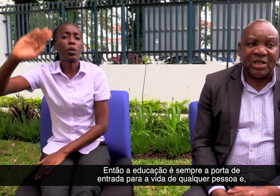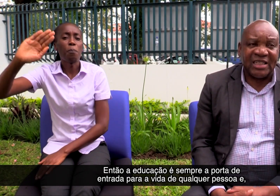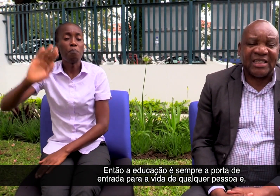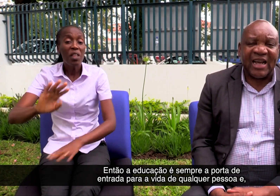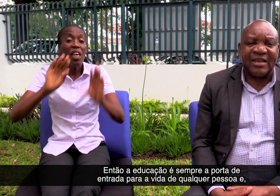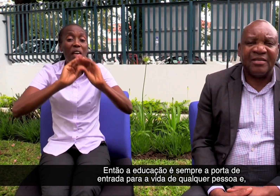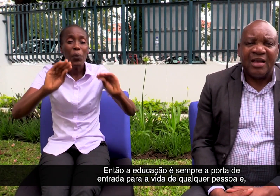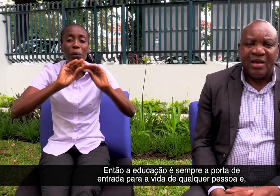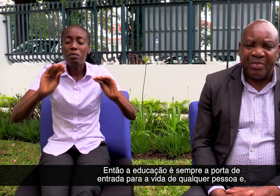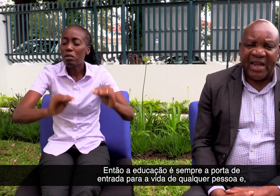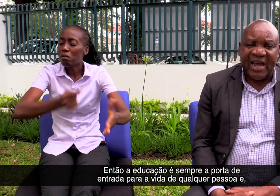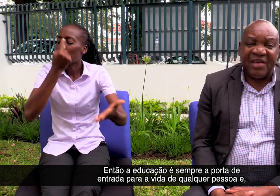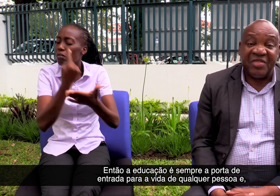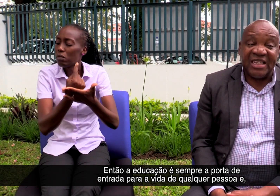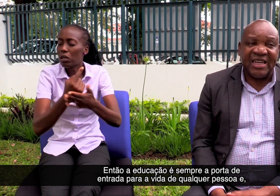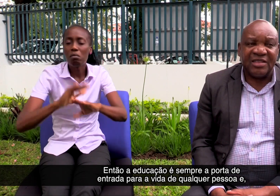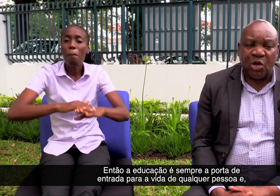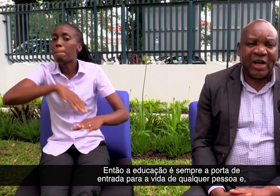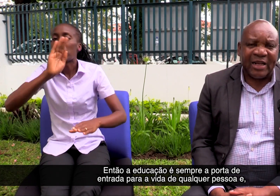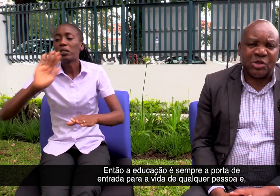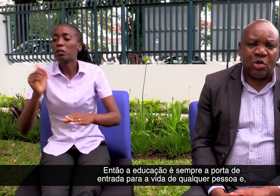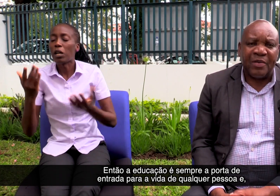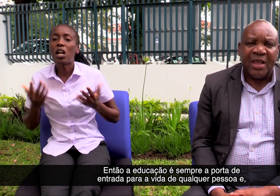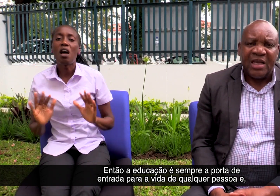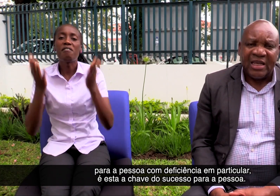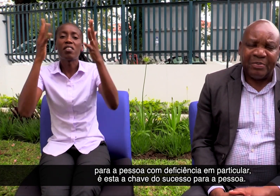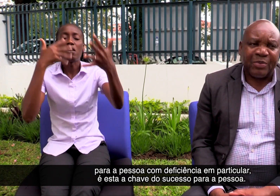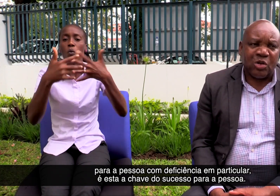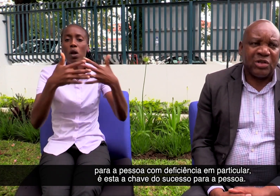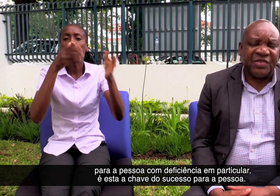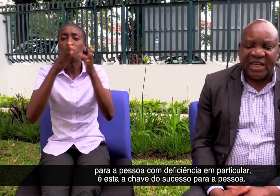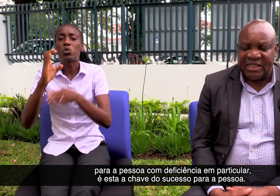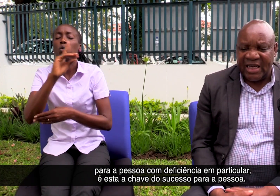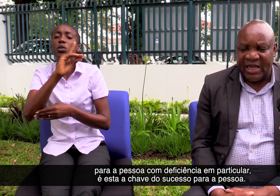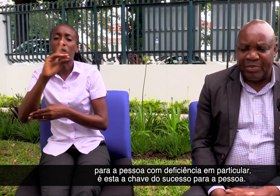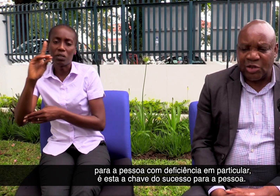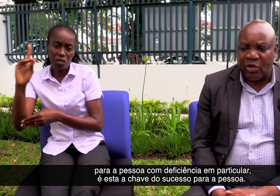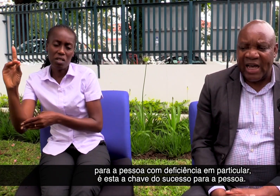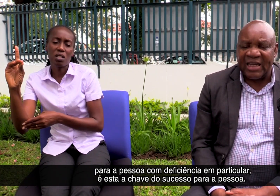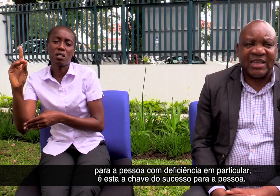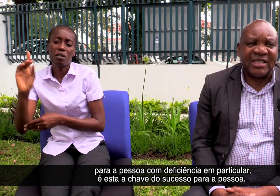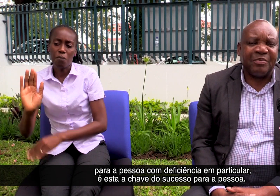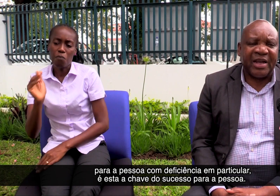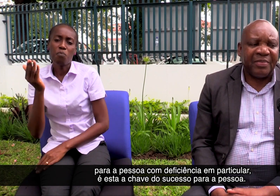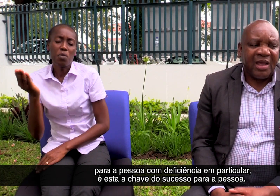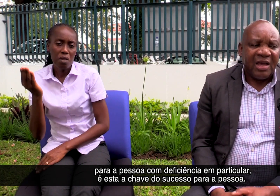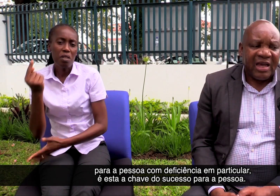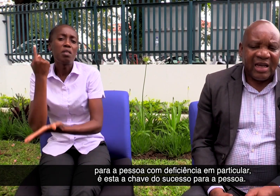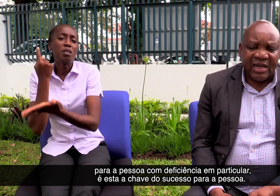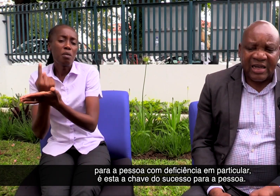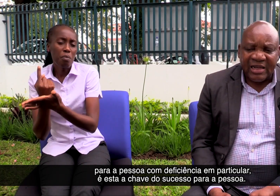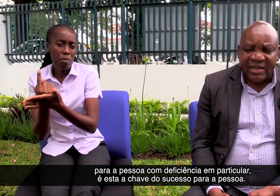sempre a porta de entrada para a vida de qualquer pessoa, e para a pessoa com deficiência em particular é sempre